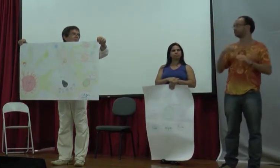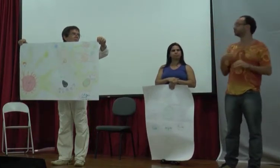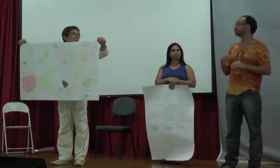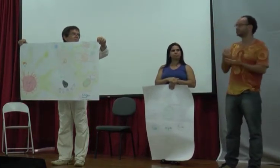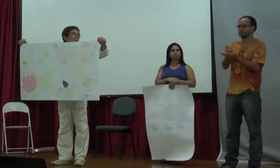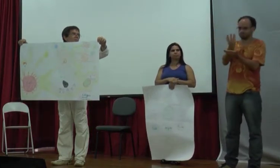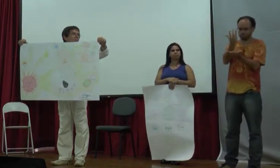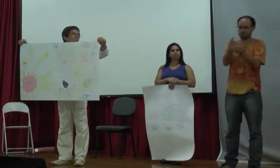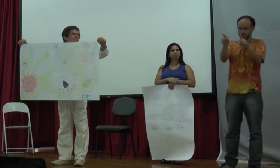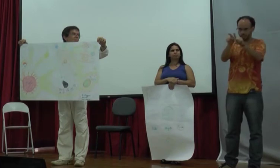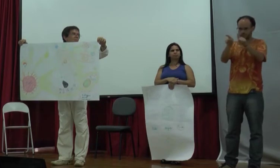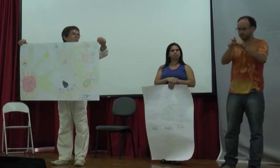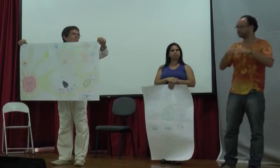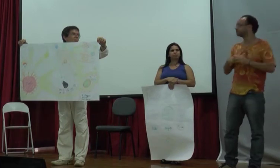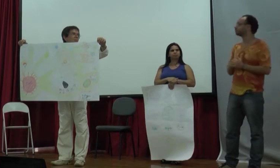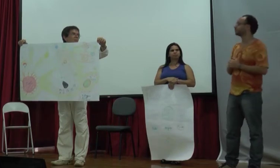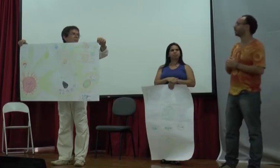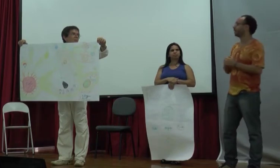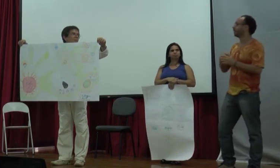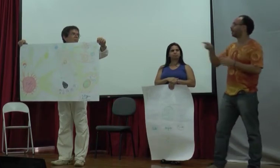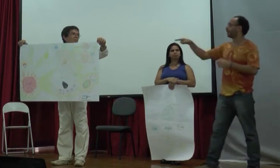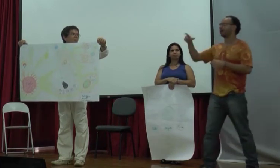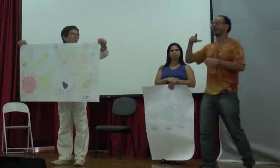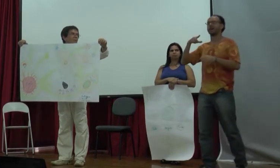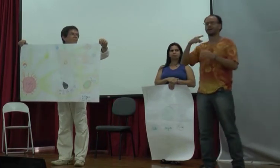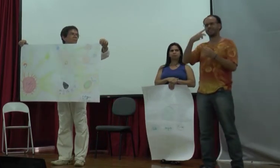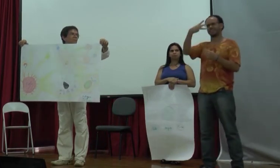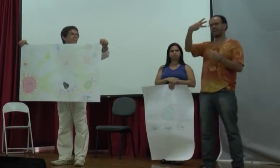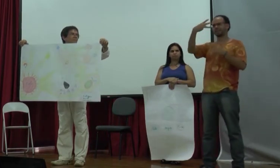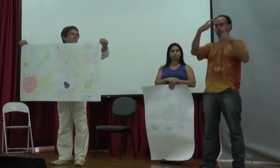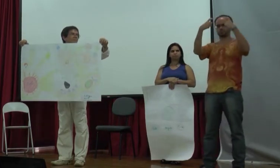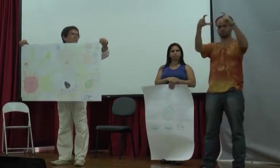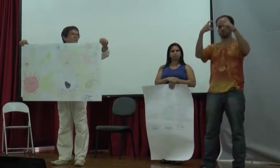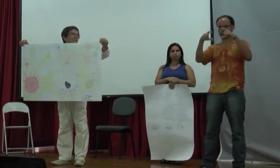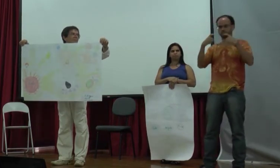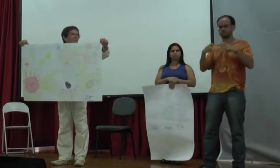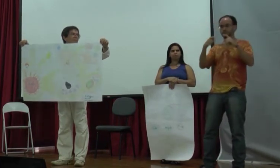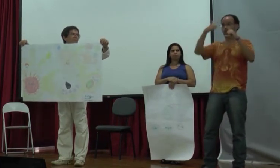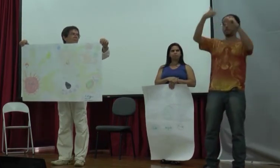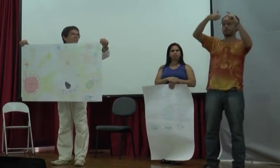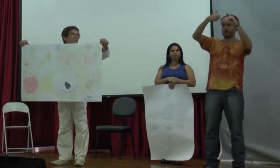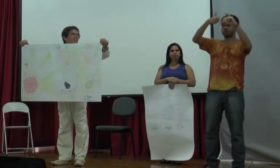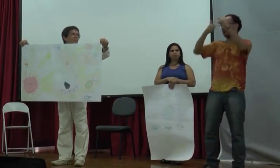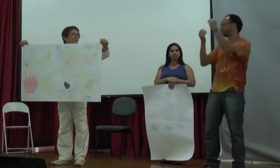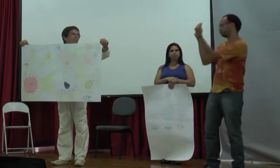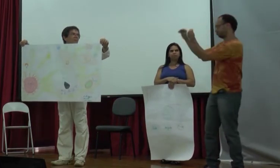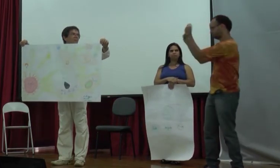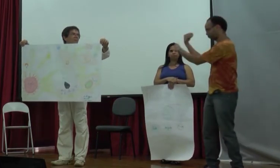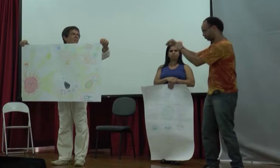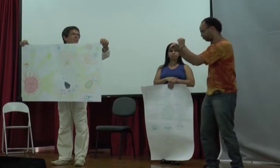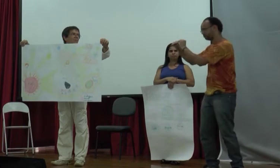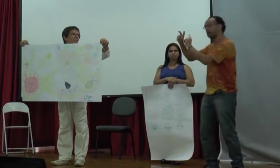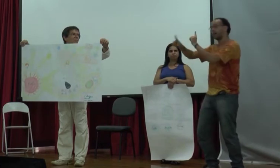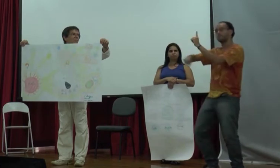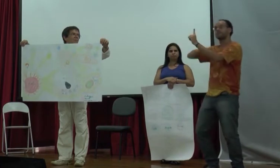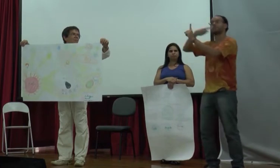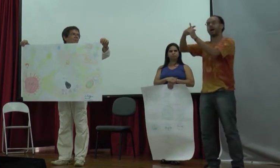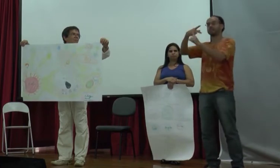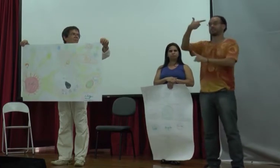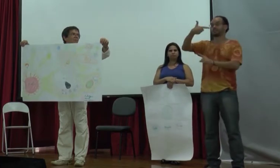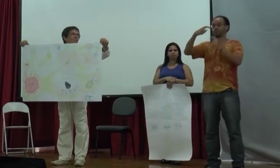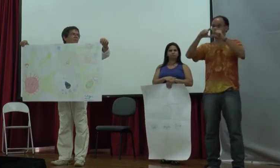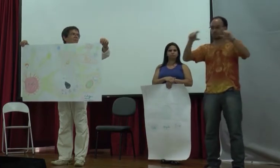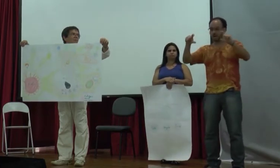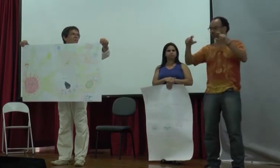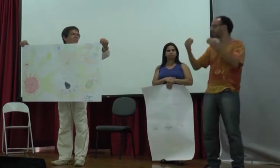né, vários princípios que tem também dentro da doutrina espírita. E nesses três parágrafos